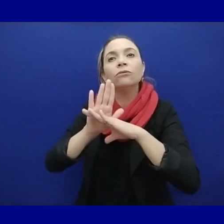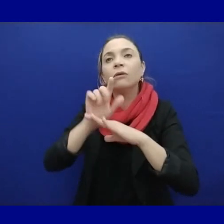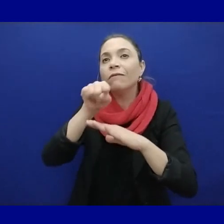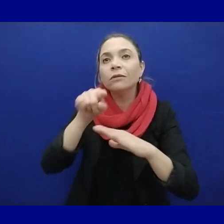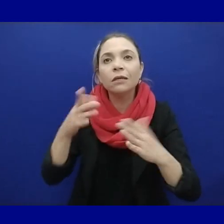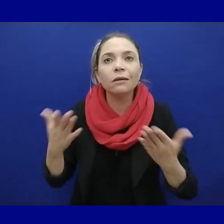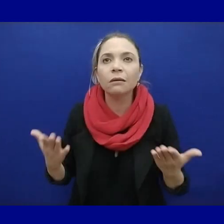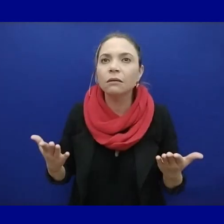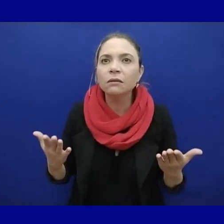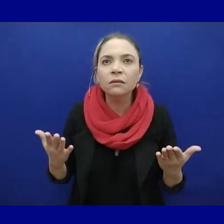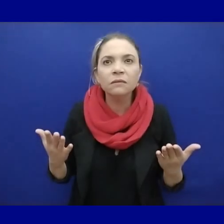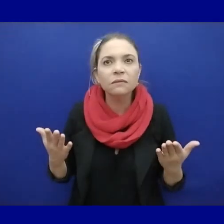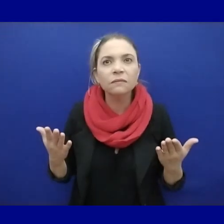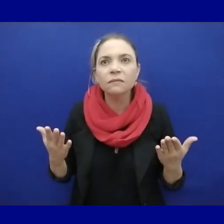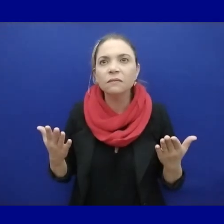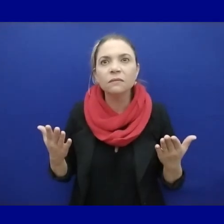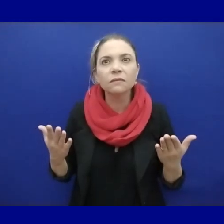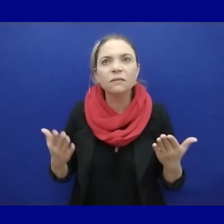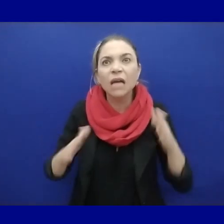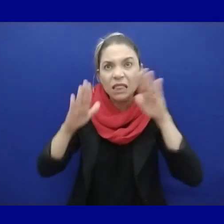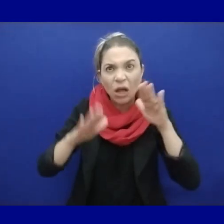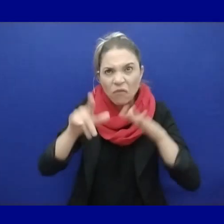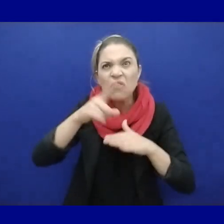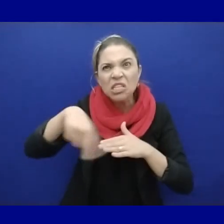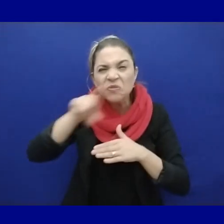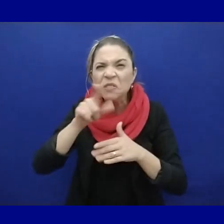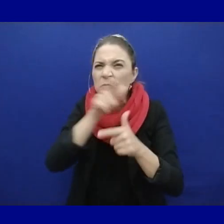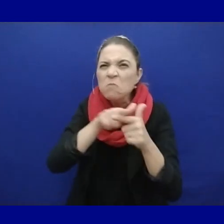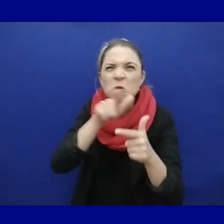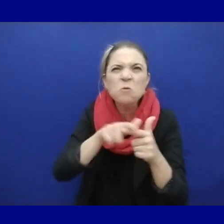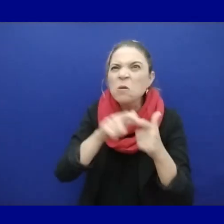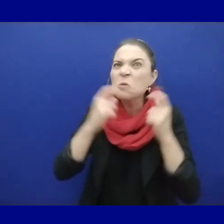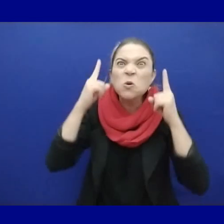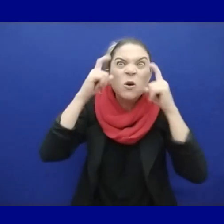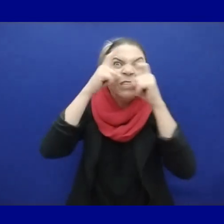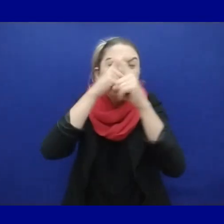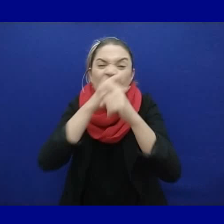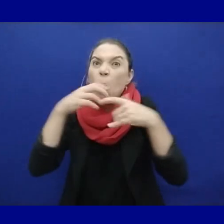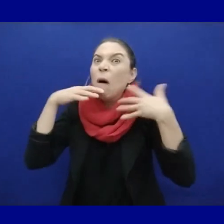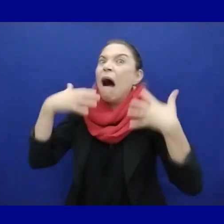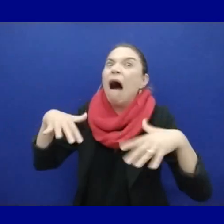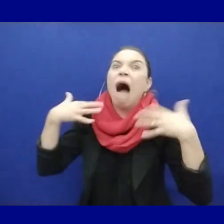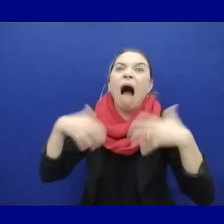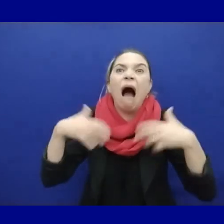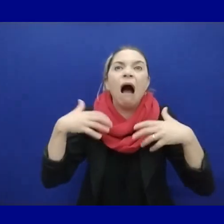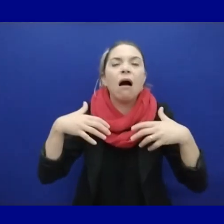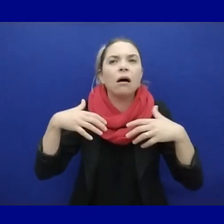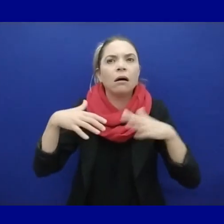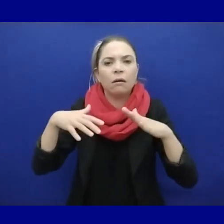Cristo. Quando pelos rios passares, eles não te